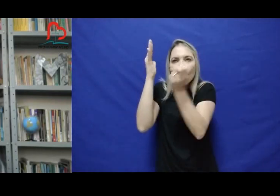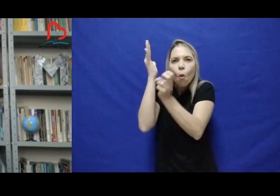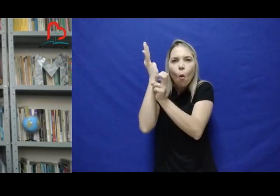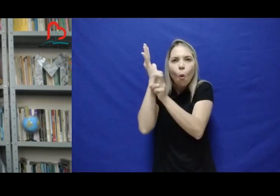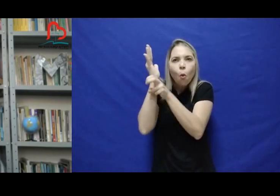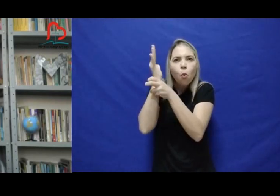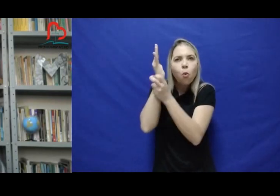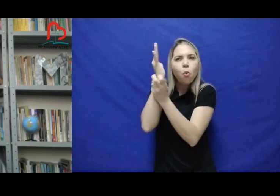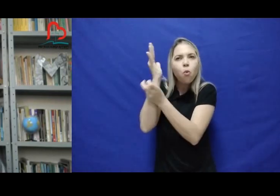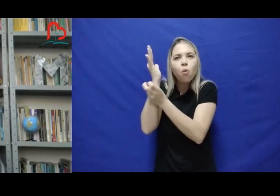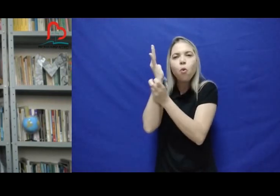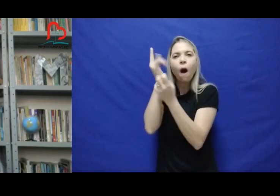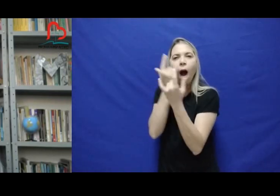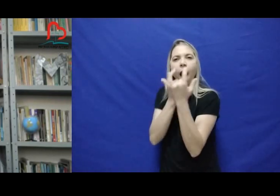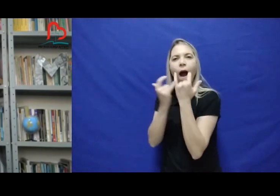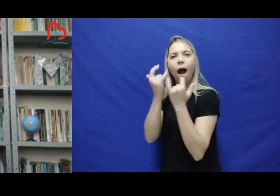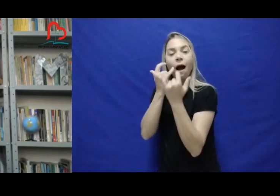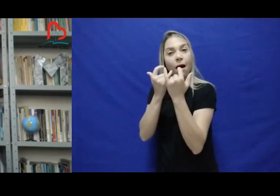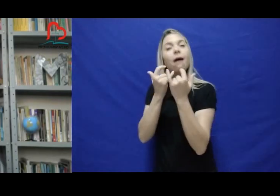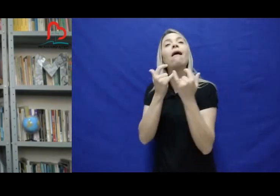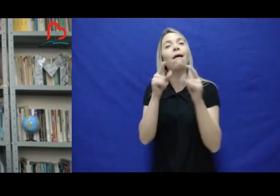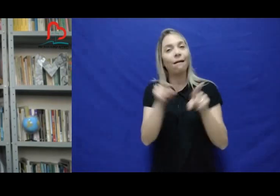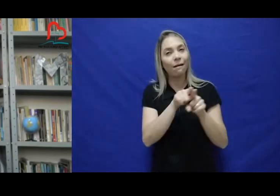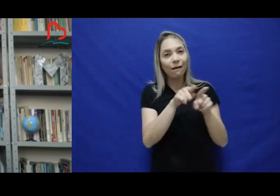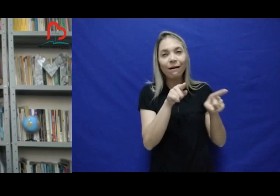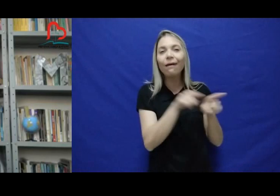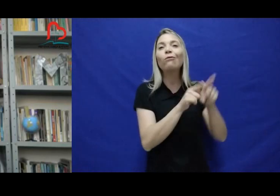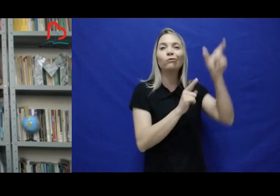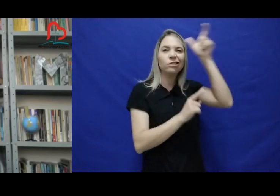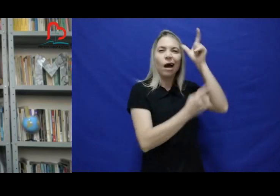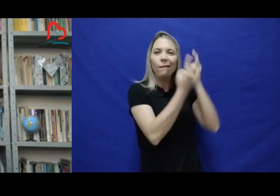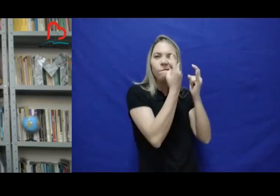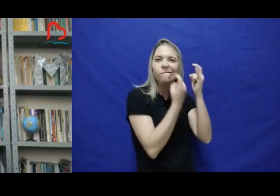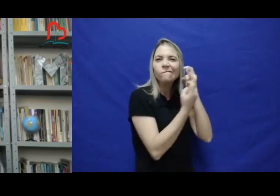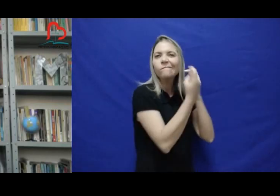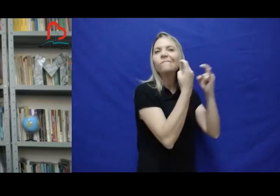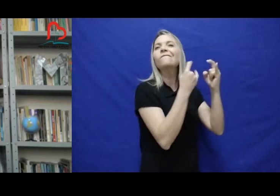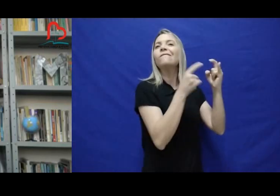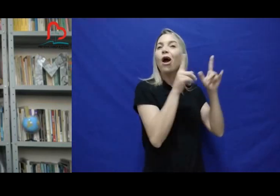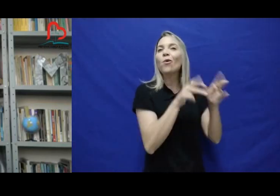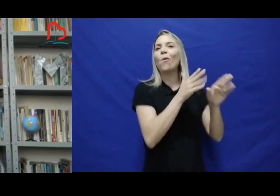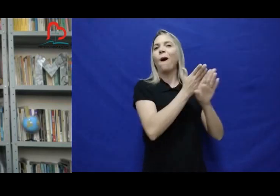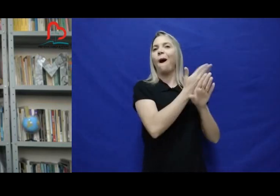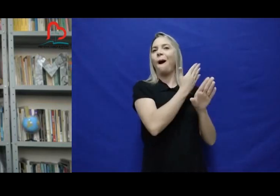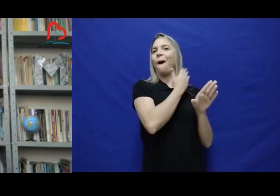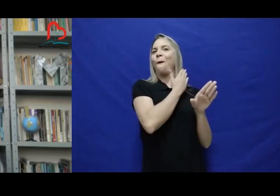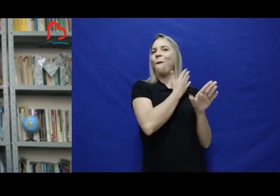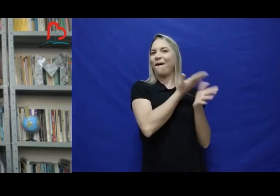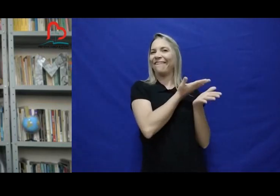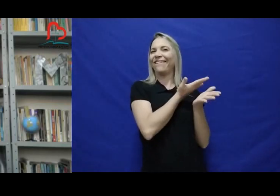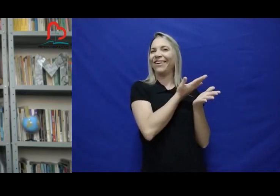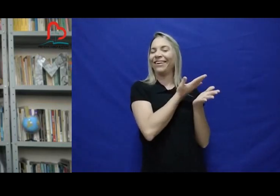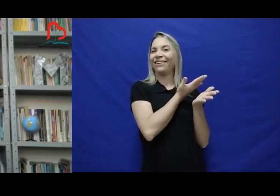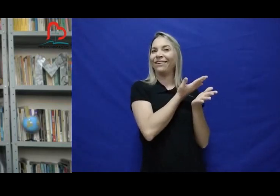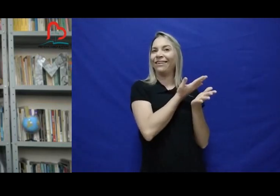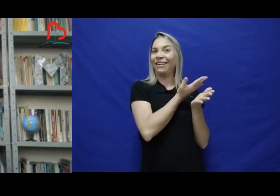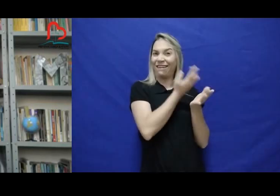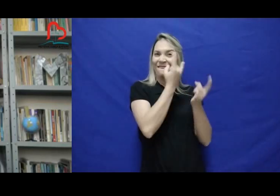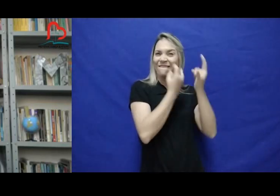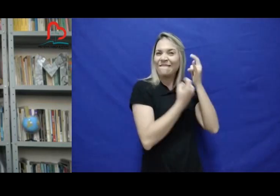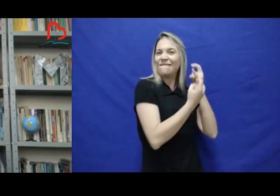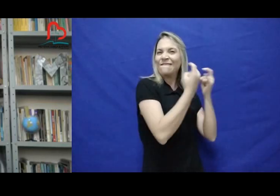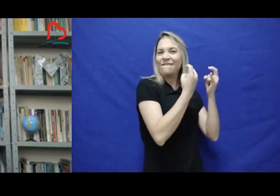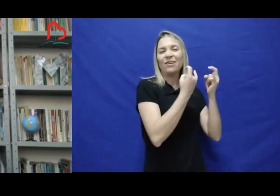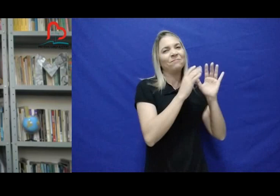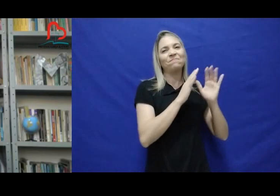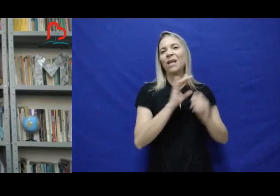trabalha incessantemente para nos afastar da vontade de Deus e, consequentemente, da vida plena que somente